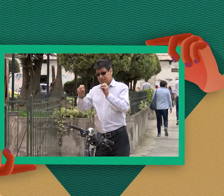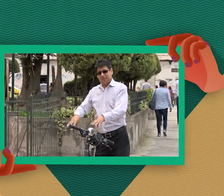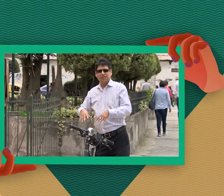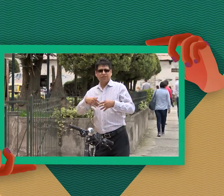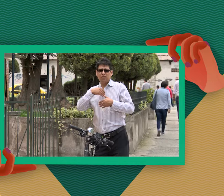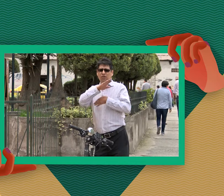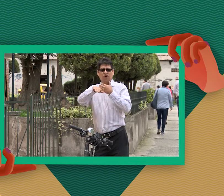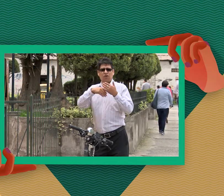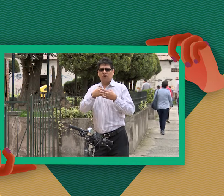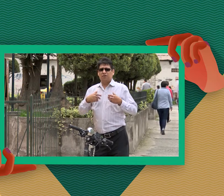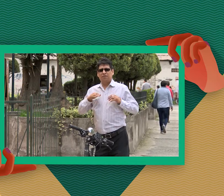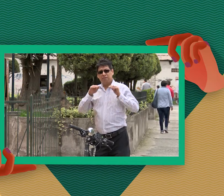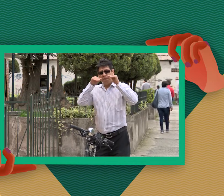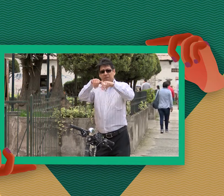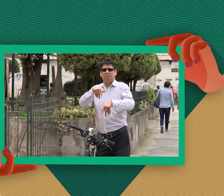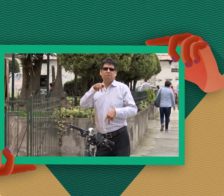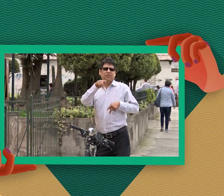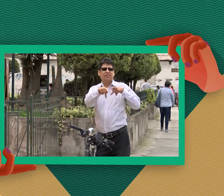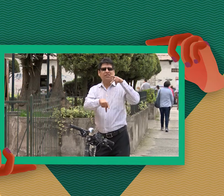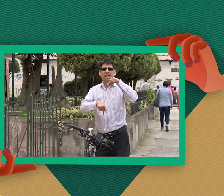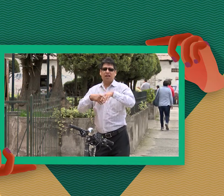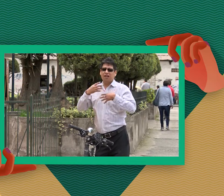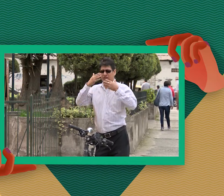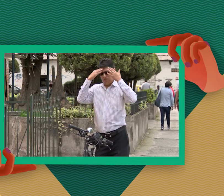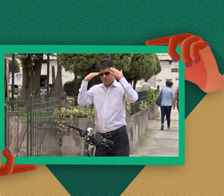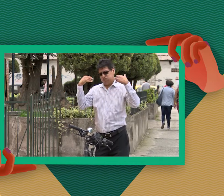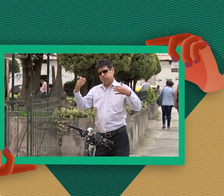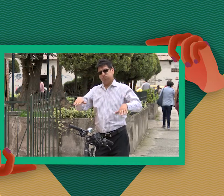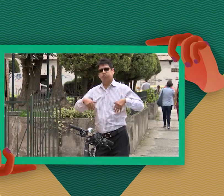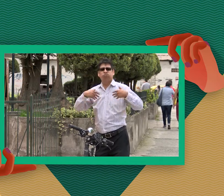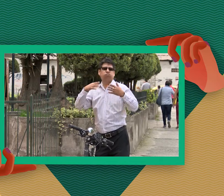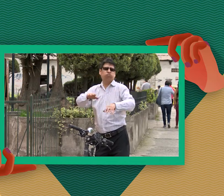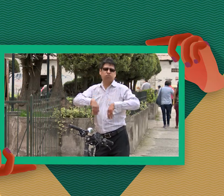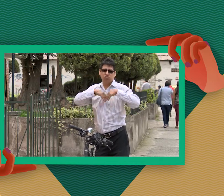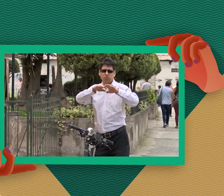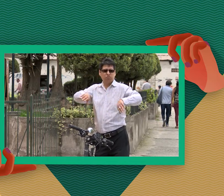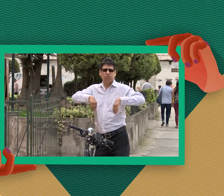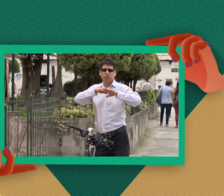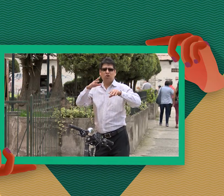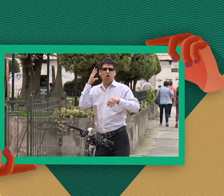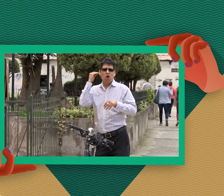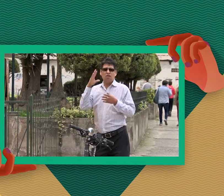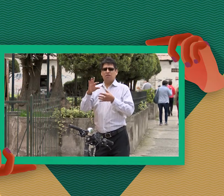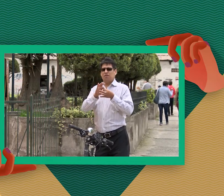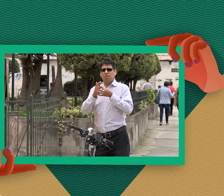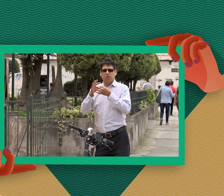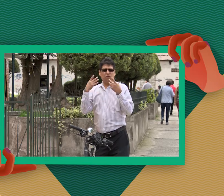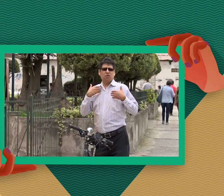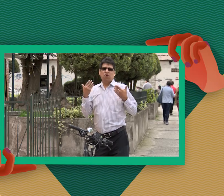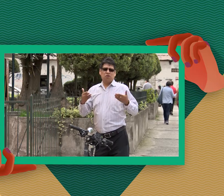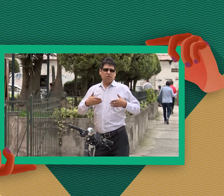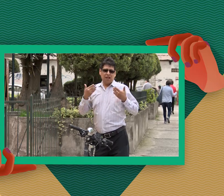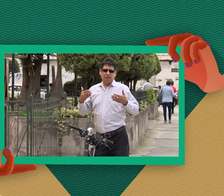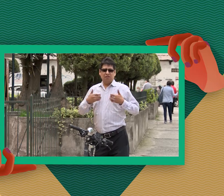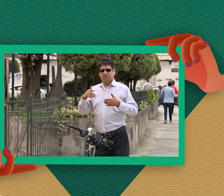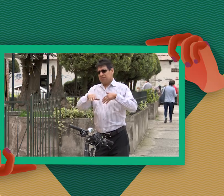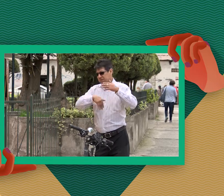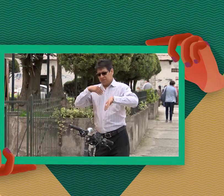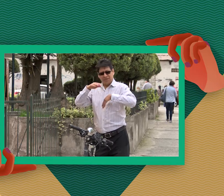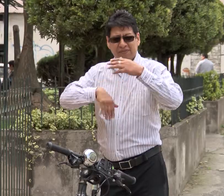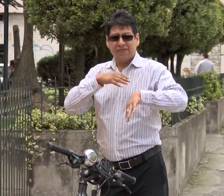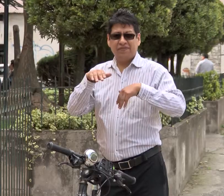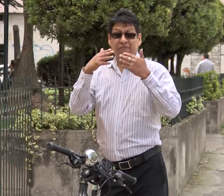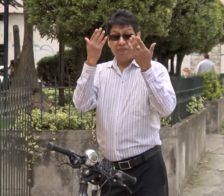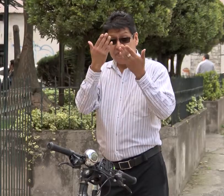a cumbayá así cuando siempre con el mismo grupo de amigos recuerdo que pasábamos de una bicicleta